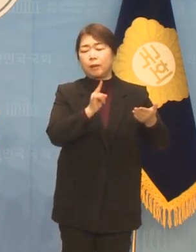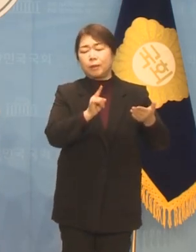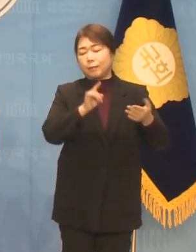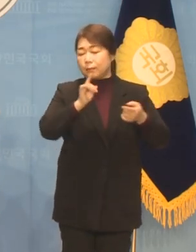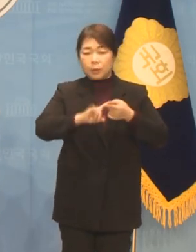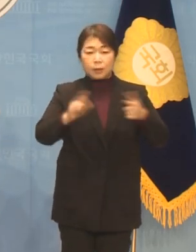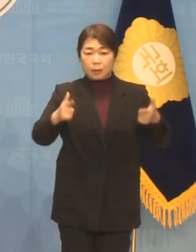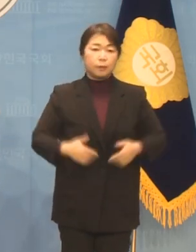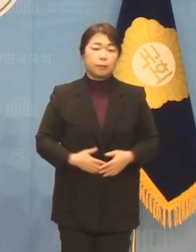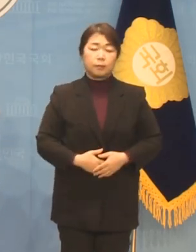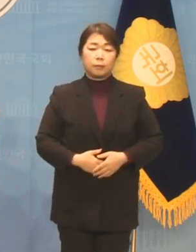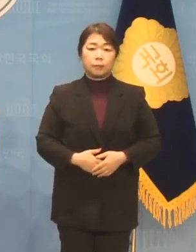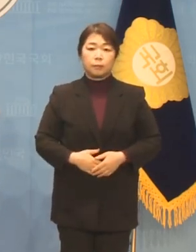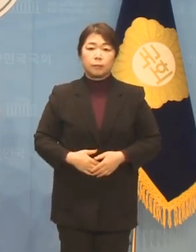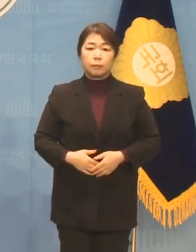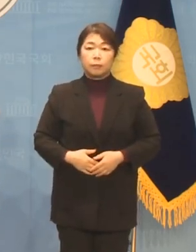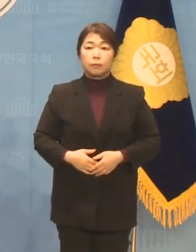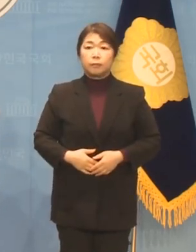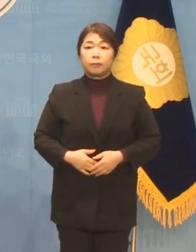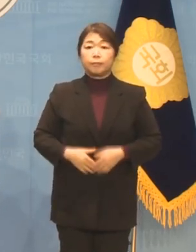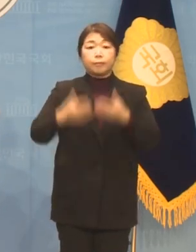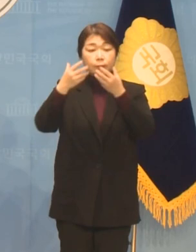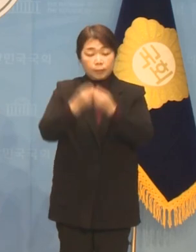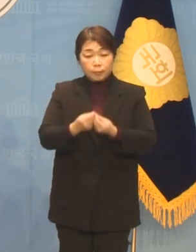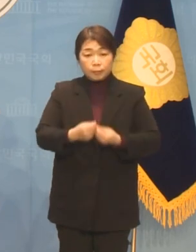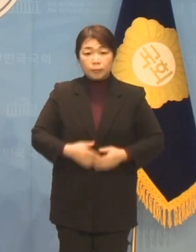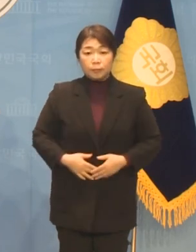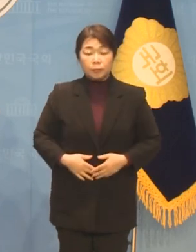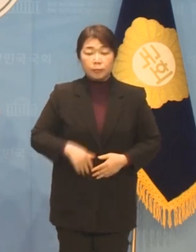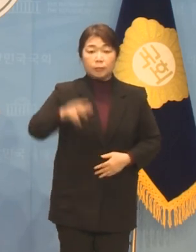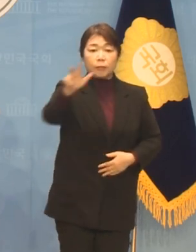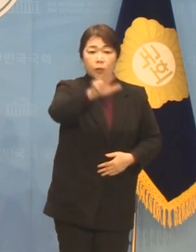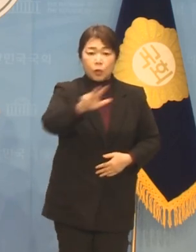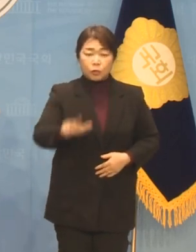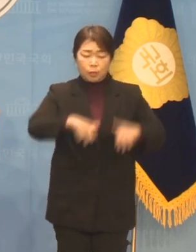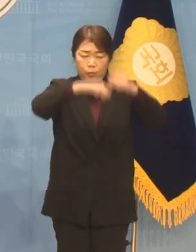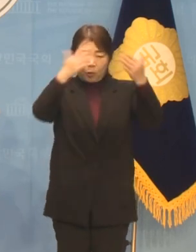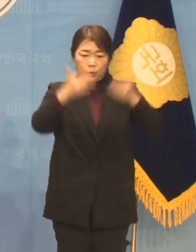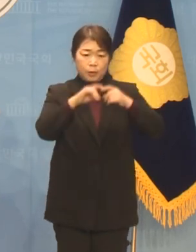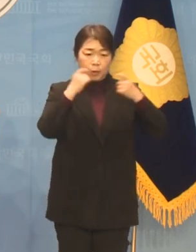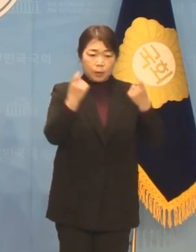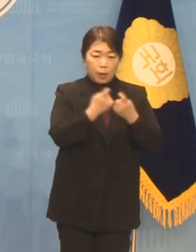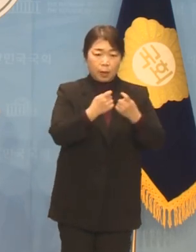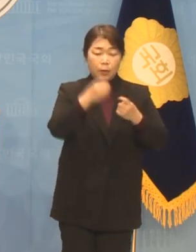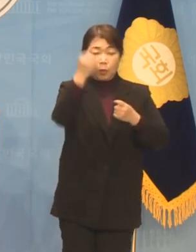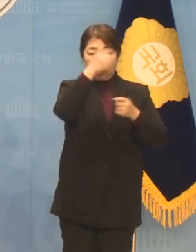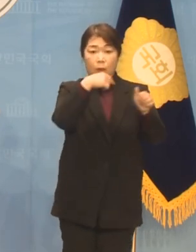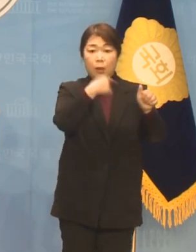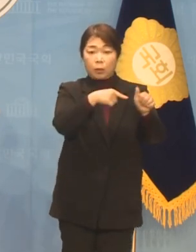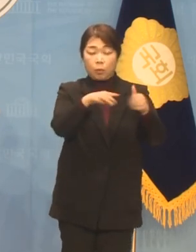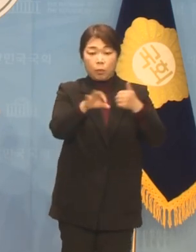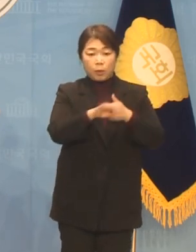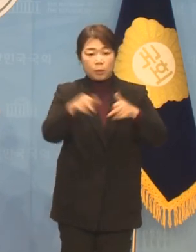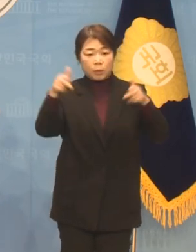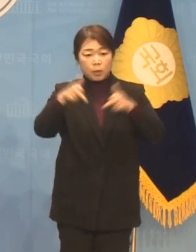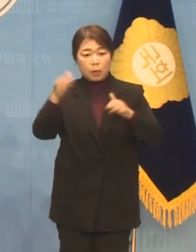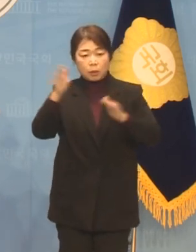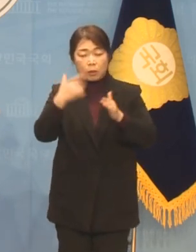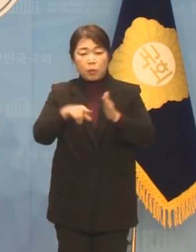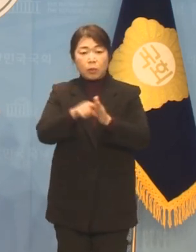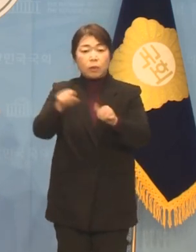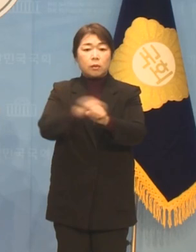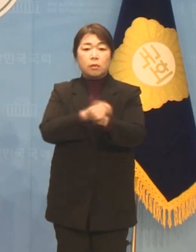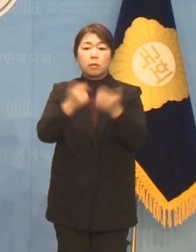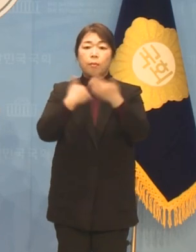자체가 성립이 안 됩니다. 일례로 전국에 있는 모든 자사고 가운데 장애 학생을 위한